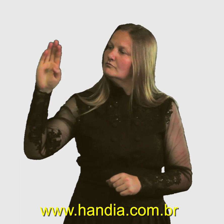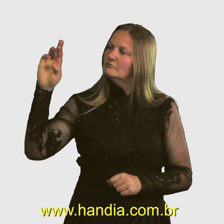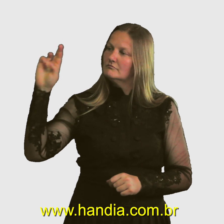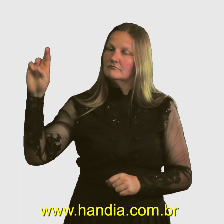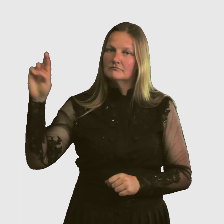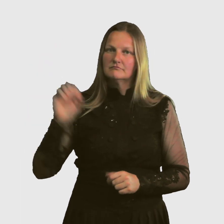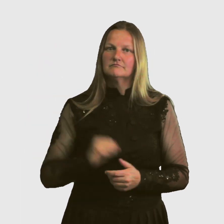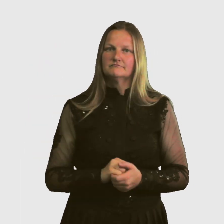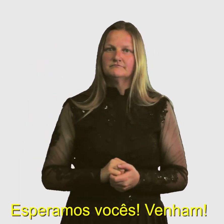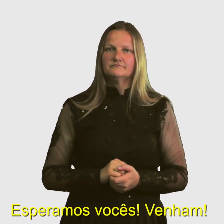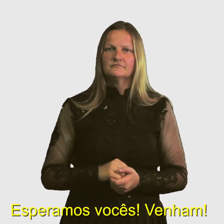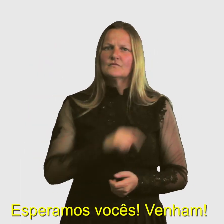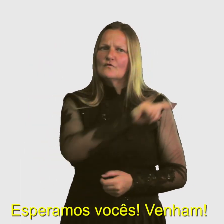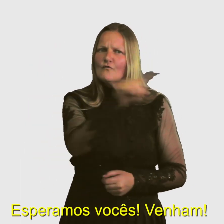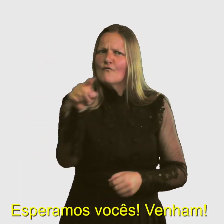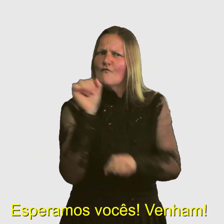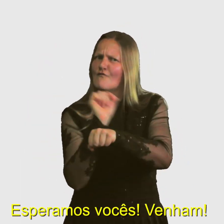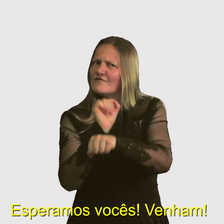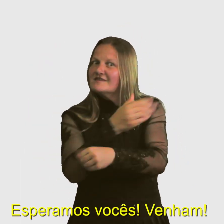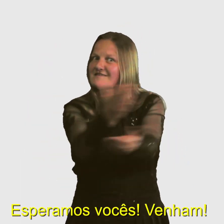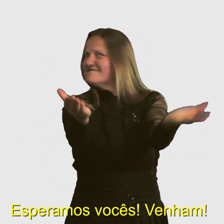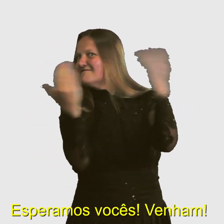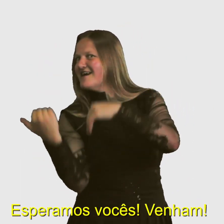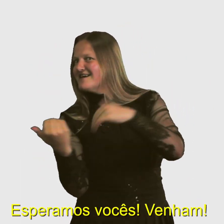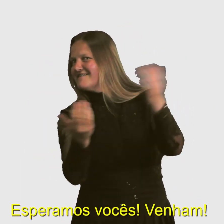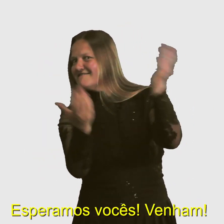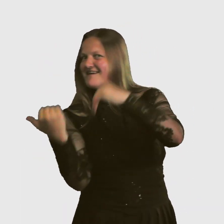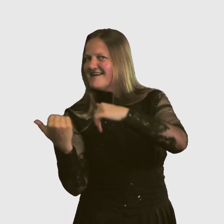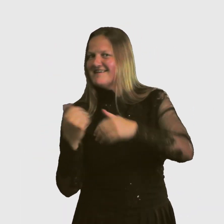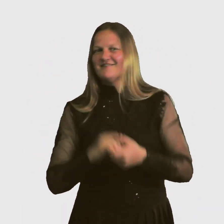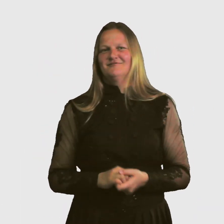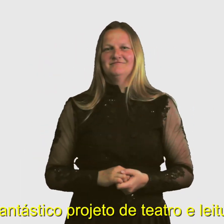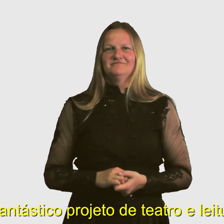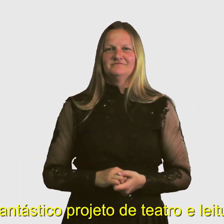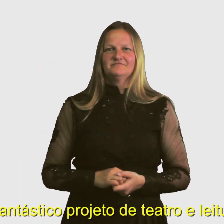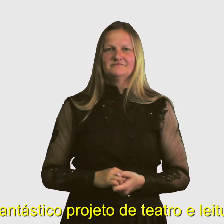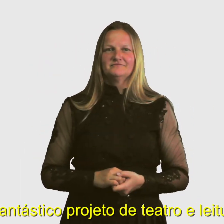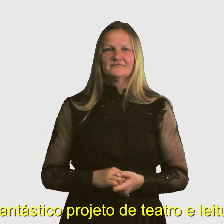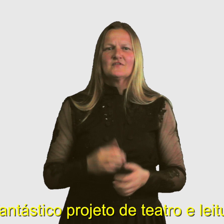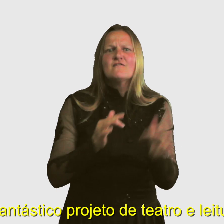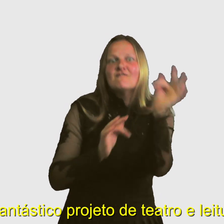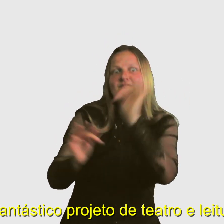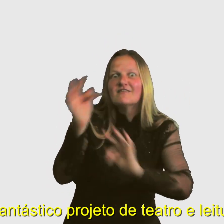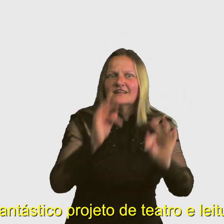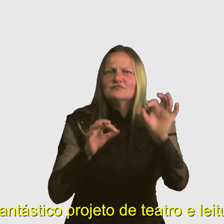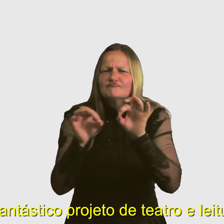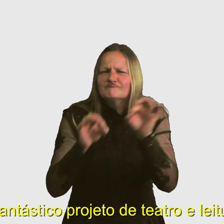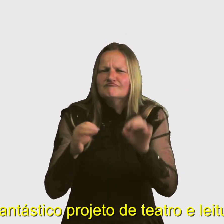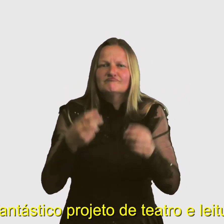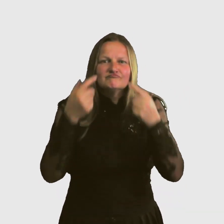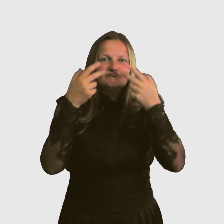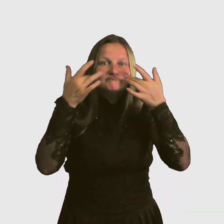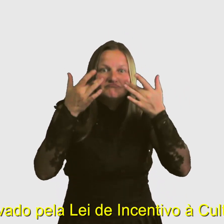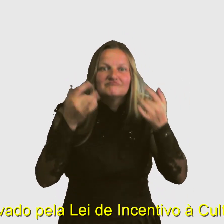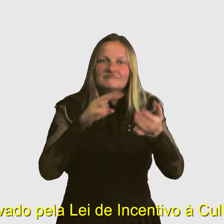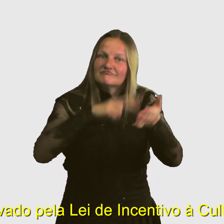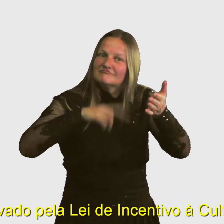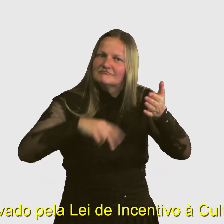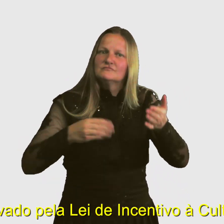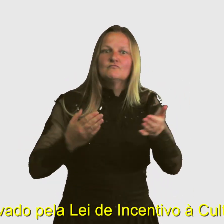www.andia.com.br. Esperamos vocês! Venham! Esse fantástico projeto de teatro e leitura foi aprovado